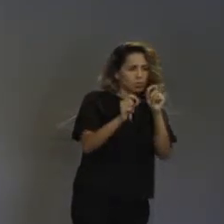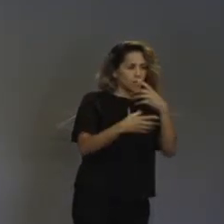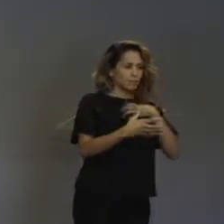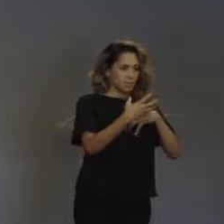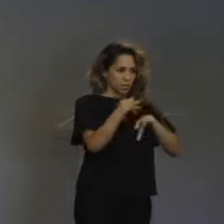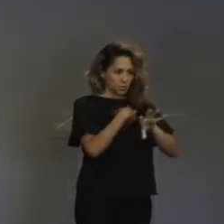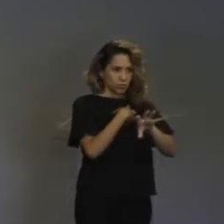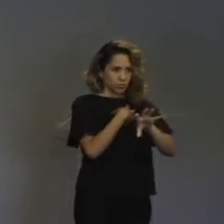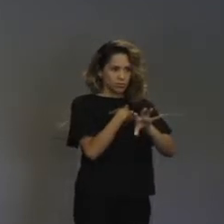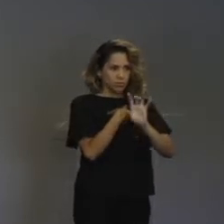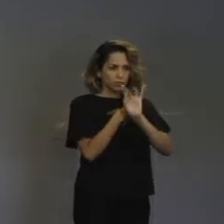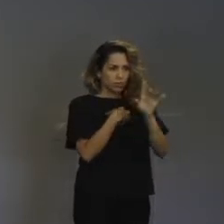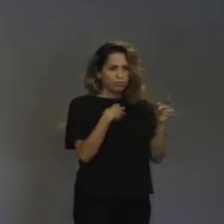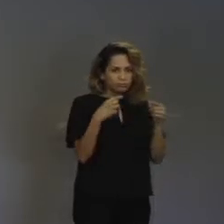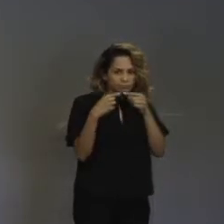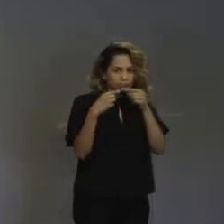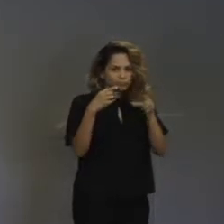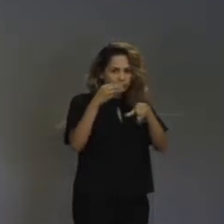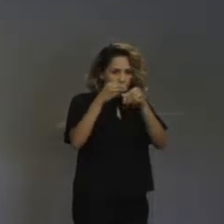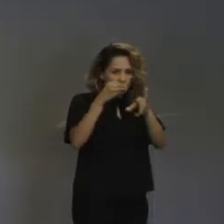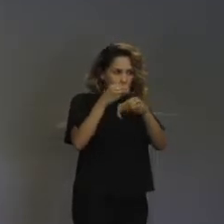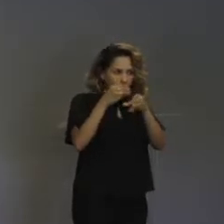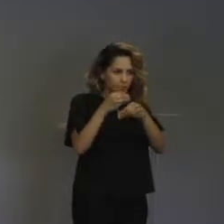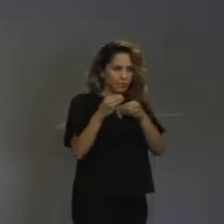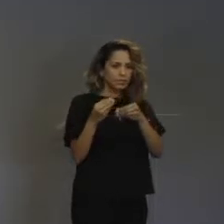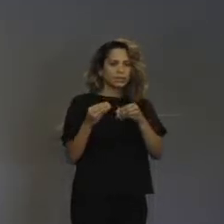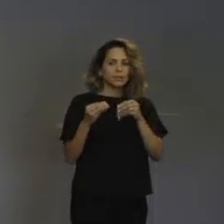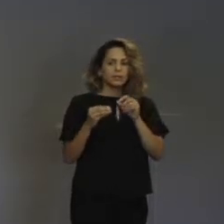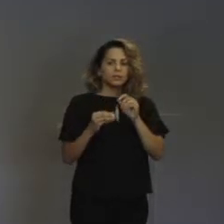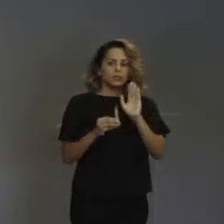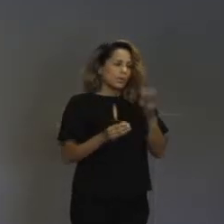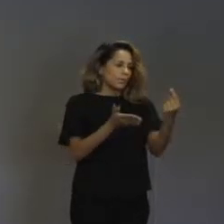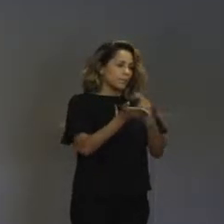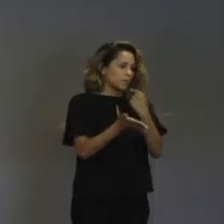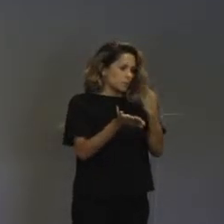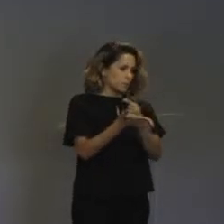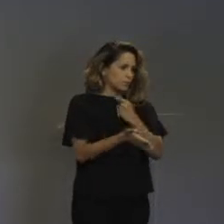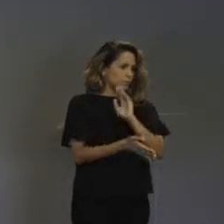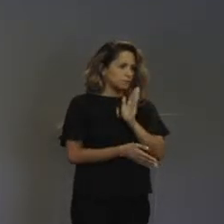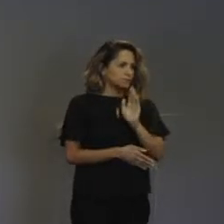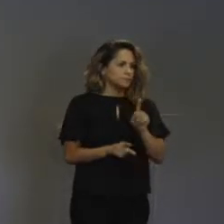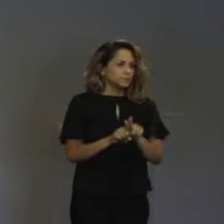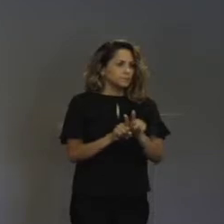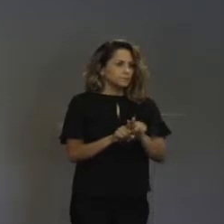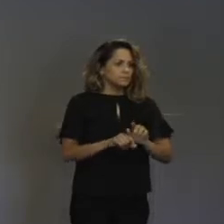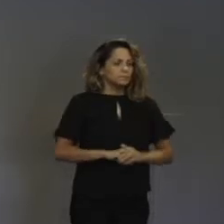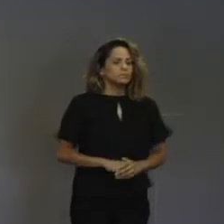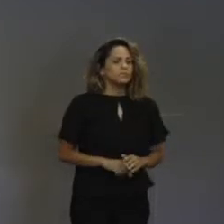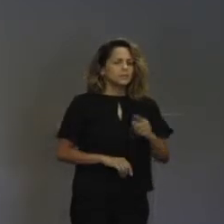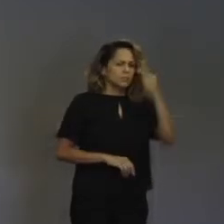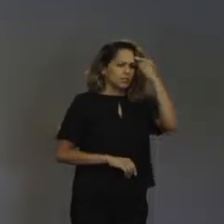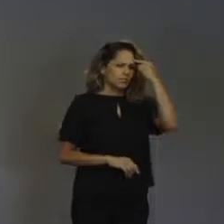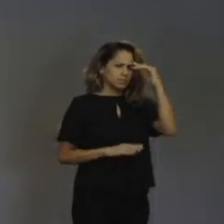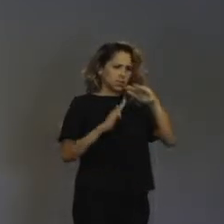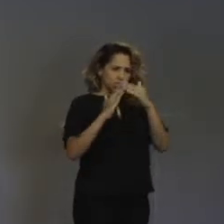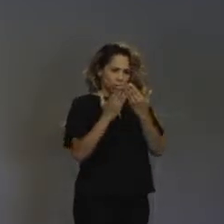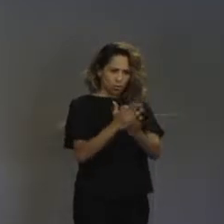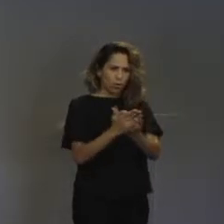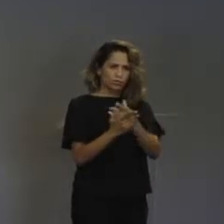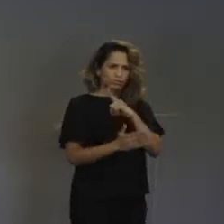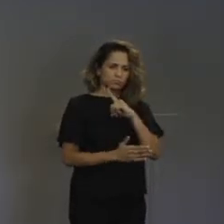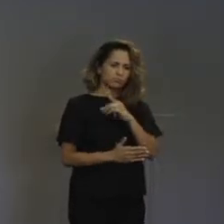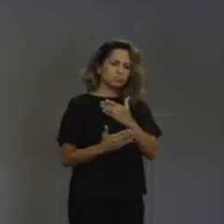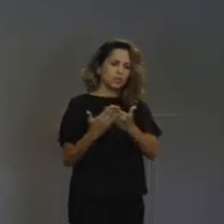elas falaram, até para atender a algumas perguntas que vieram. Eu acho que na medida em que a escola cumpriu o seu papel de